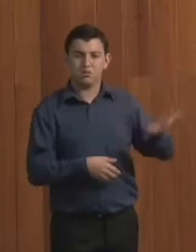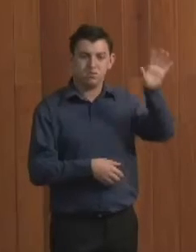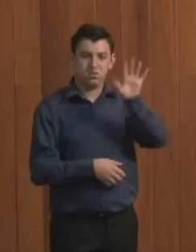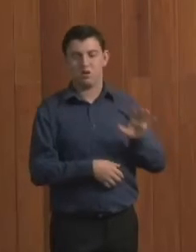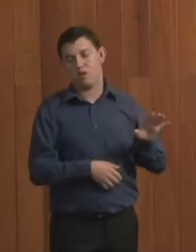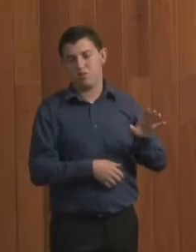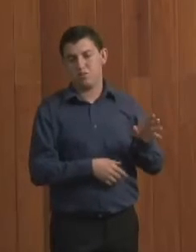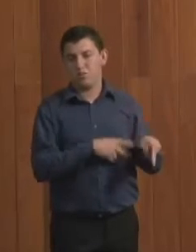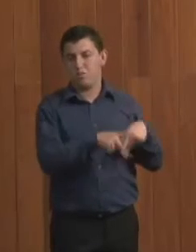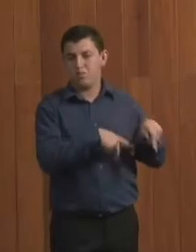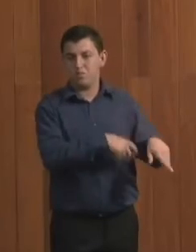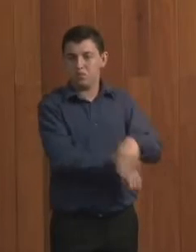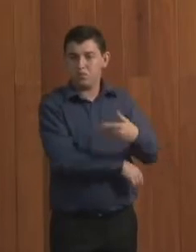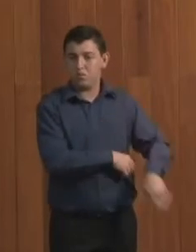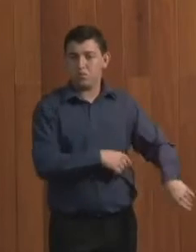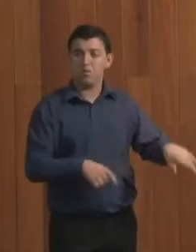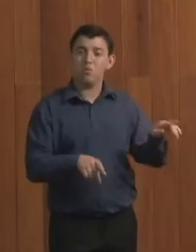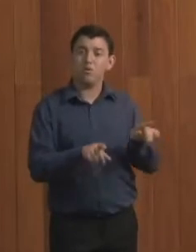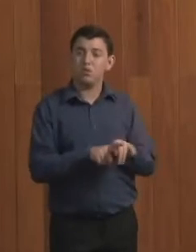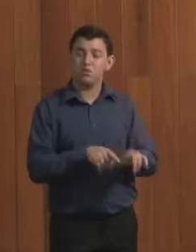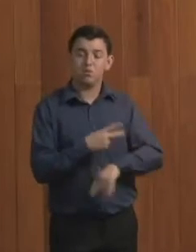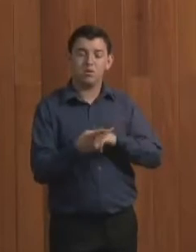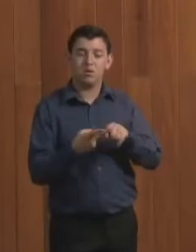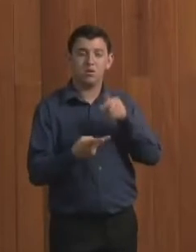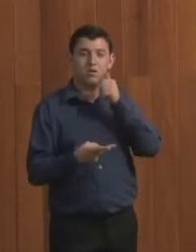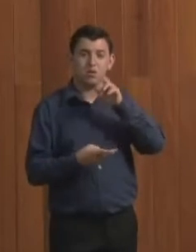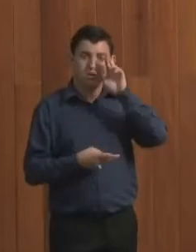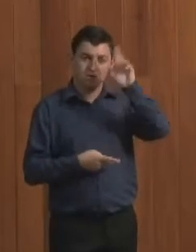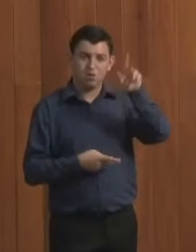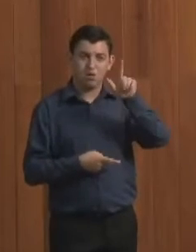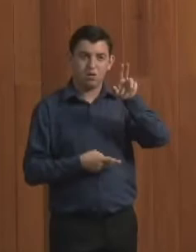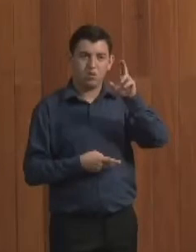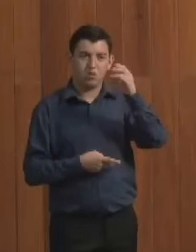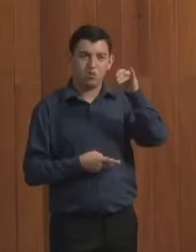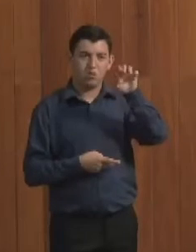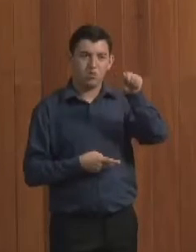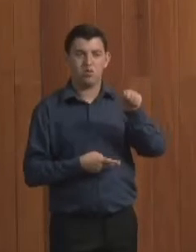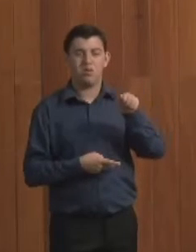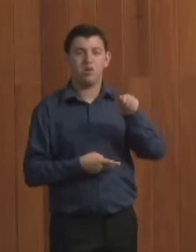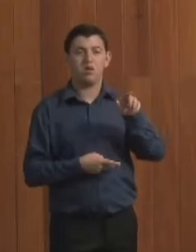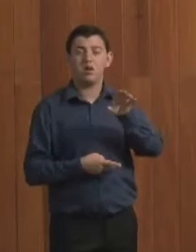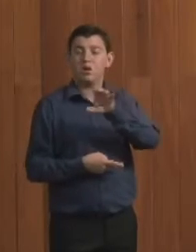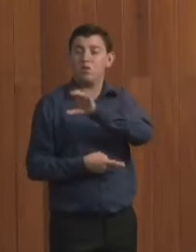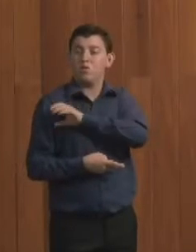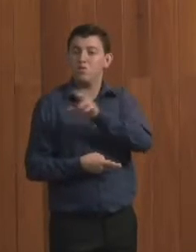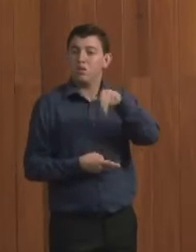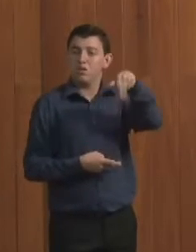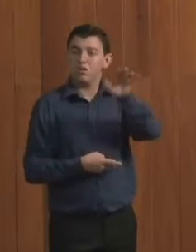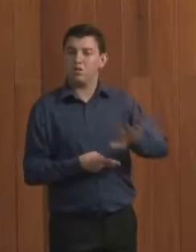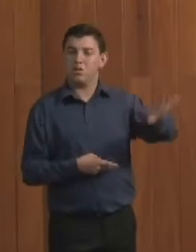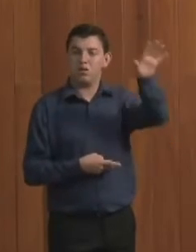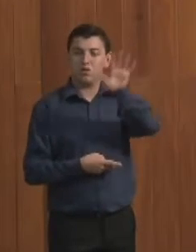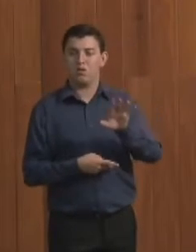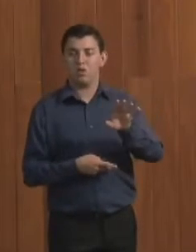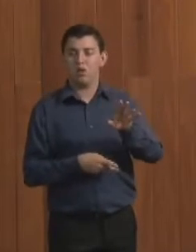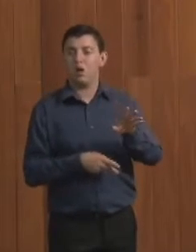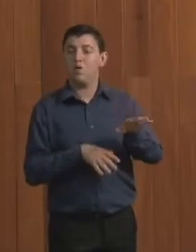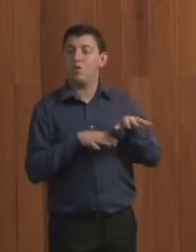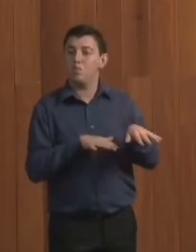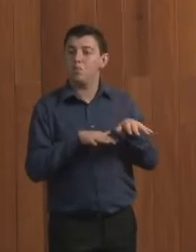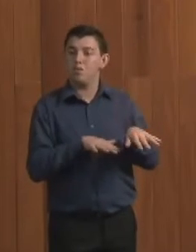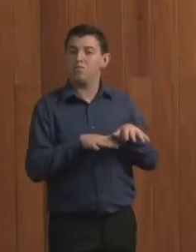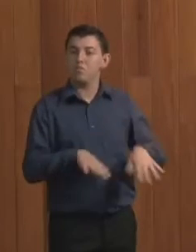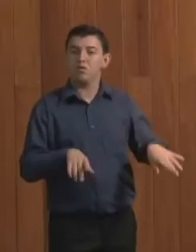Paraná. Depois, a senhora Lúcia, querida Lúcia, também, que é da Coordenação Nacional e atua no Movimento da